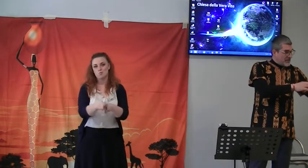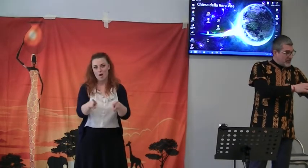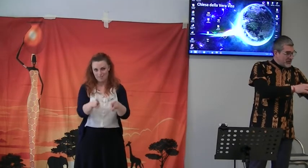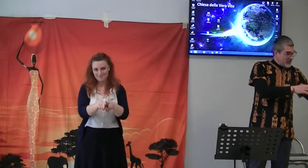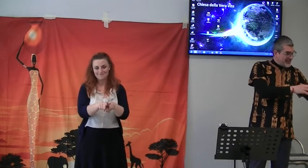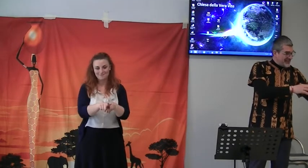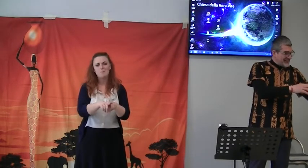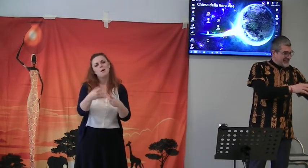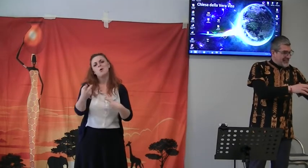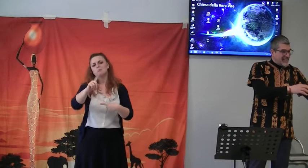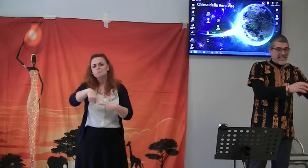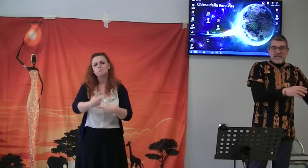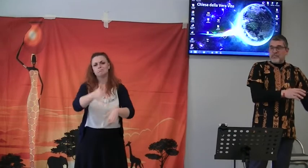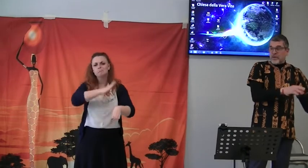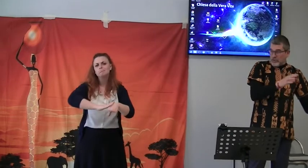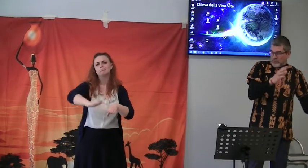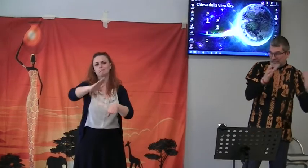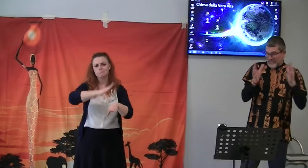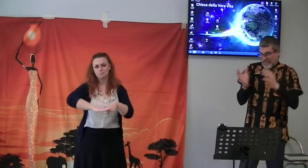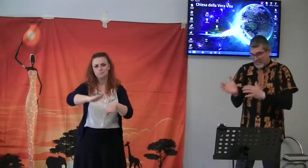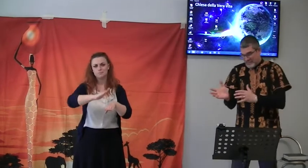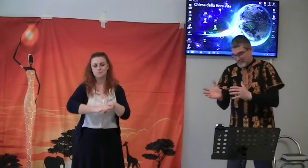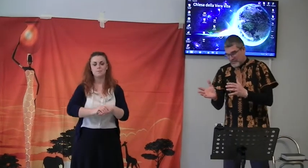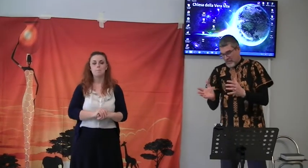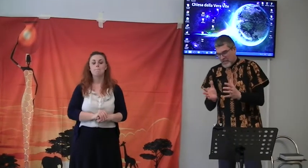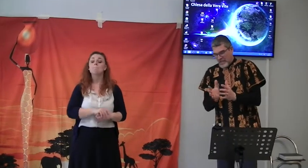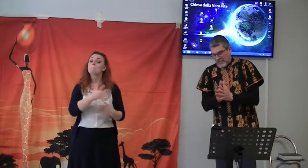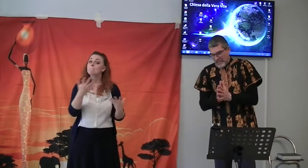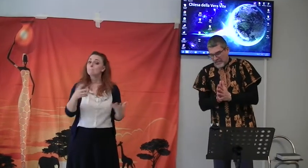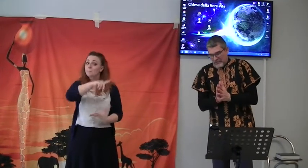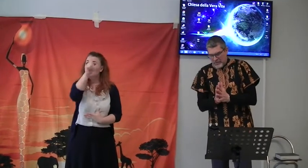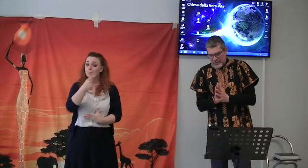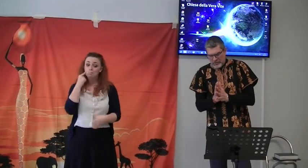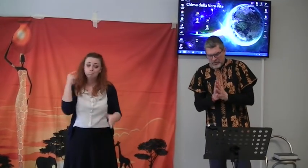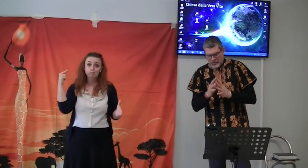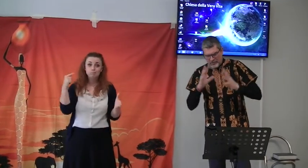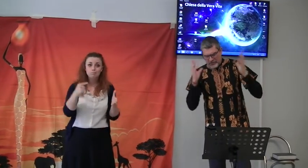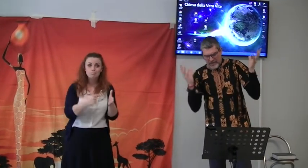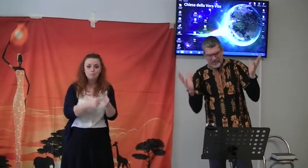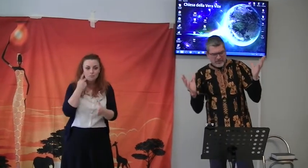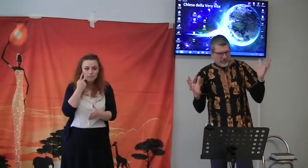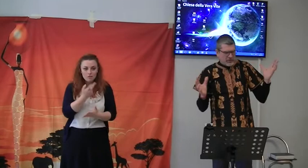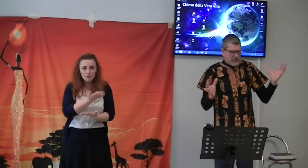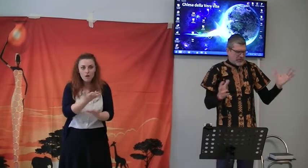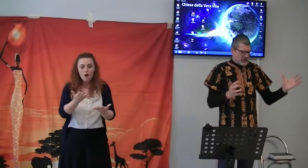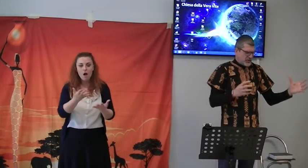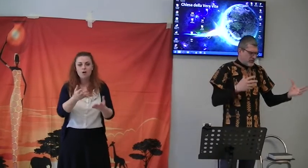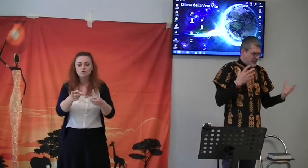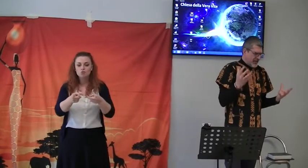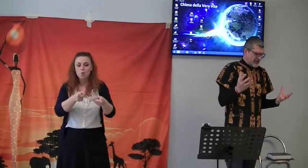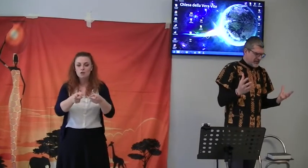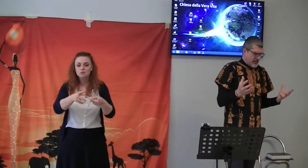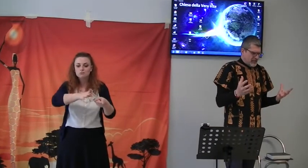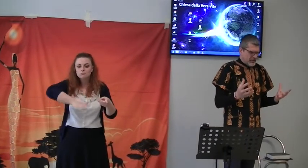in quella situazione. Ma quando siamo venuti in Italia abbiamo visto le cose un po' diverse, abbiamo visto le persone